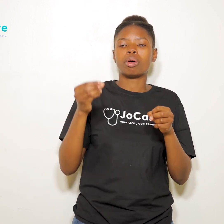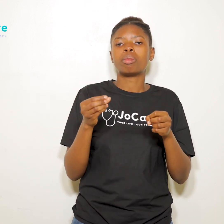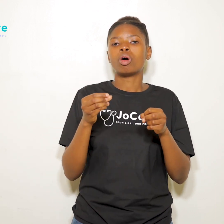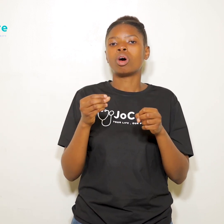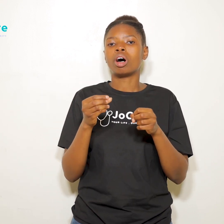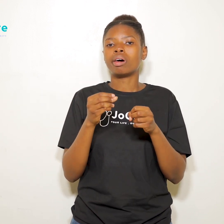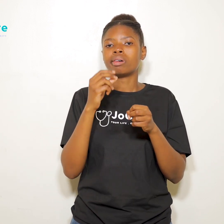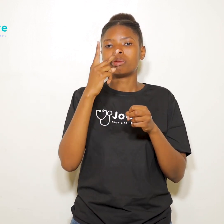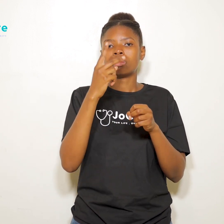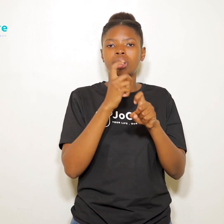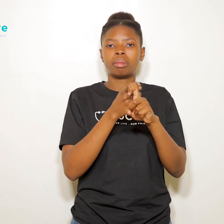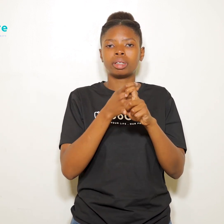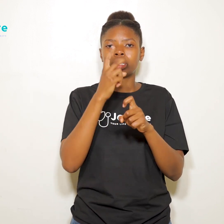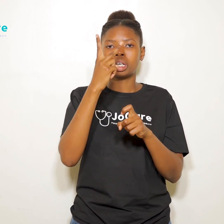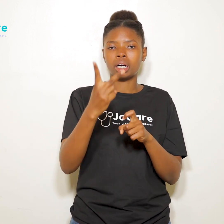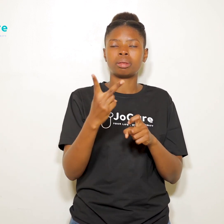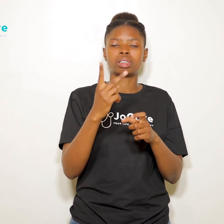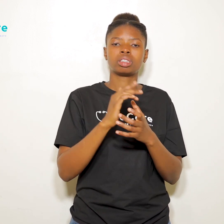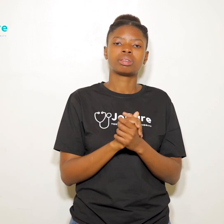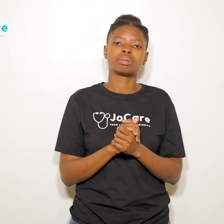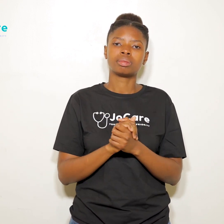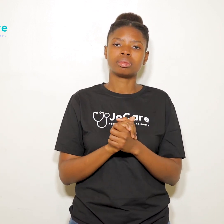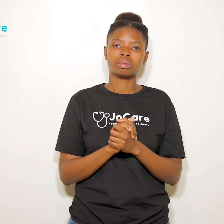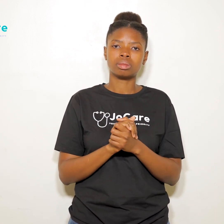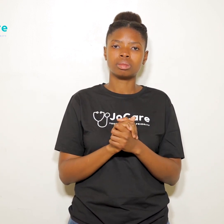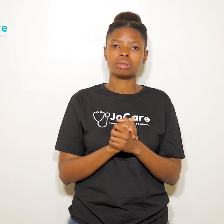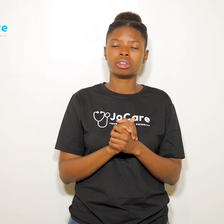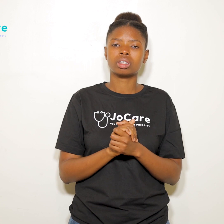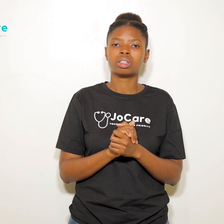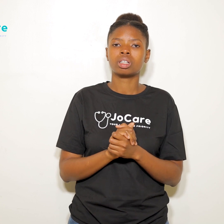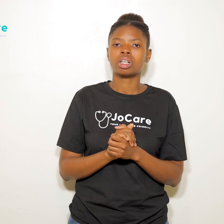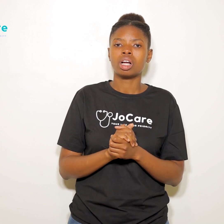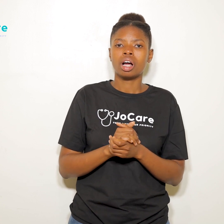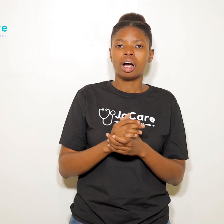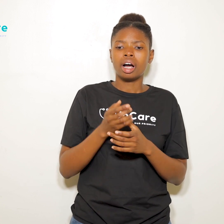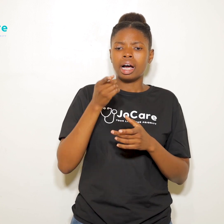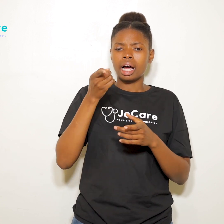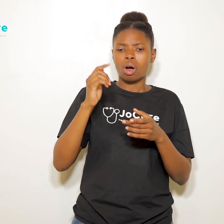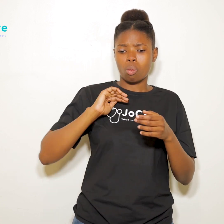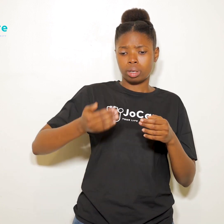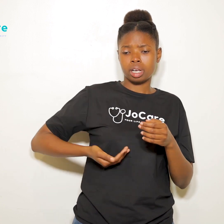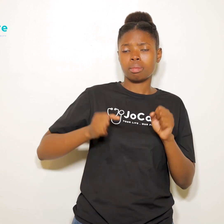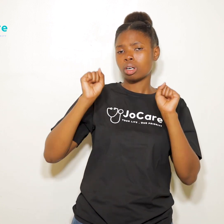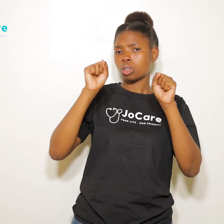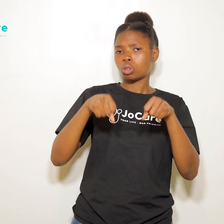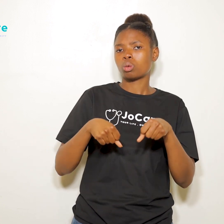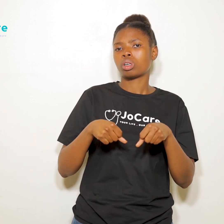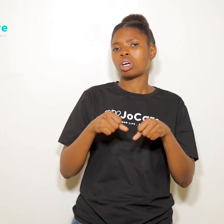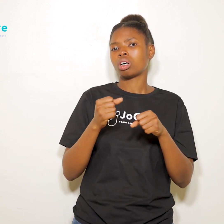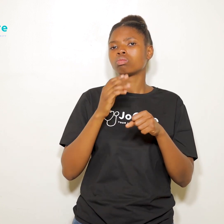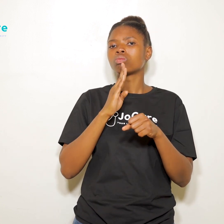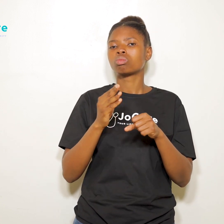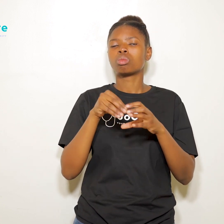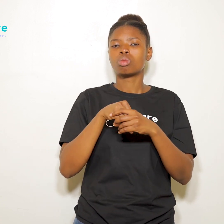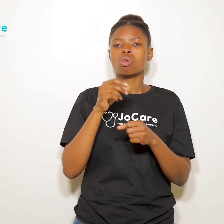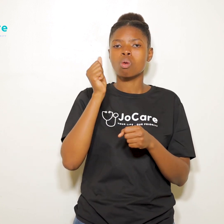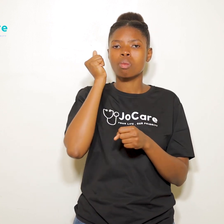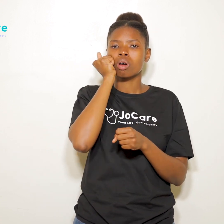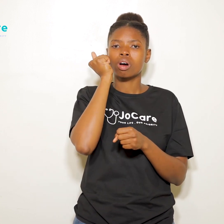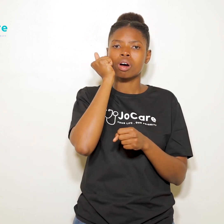inshuro nyinshi uvanyemo igice, kuko aho ngaho nabariyemo n'iminsi umudamu ashobora kuba ari mu mihango, ukuyemo